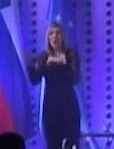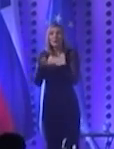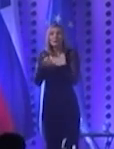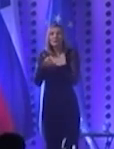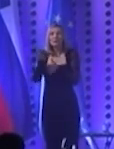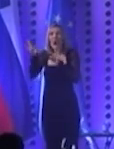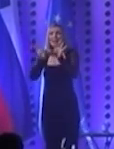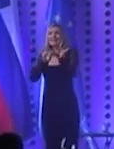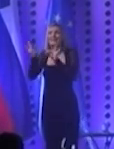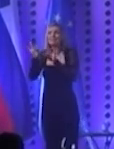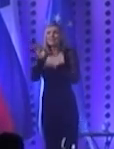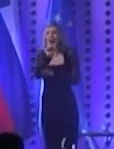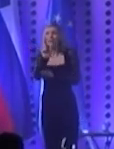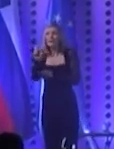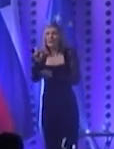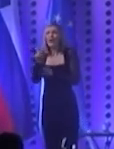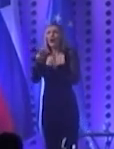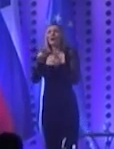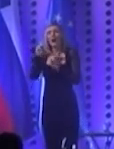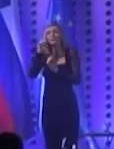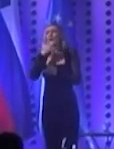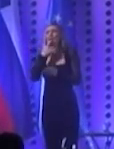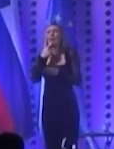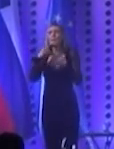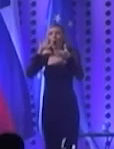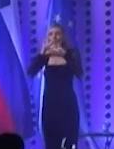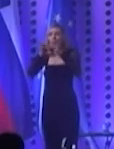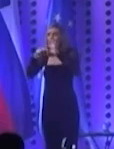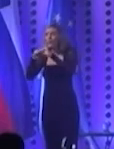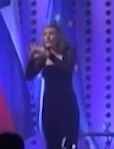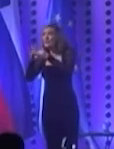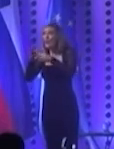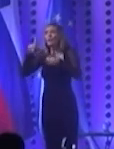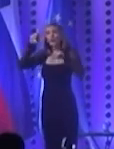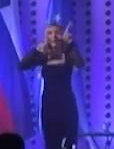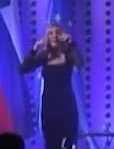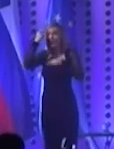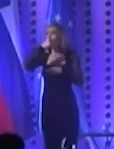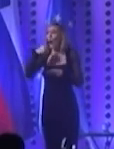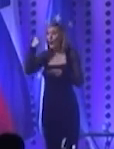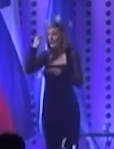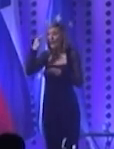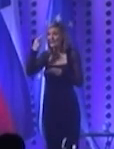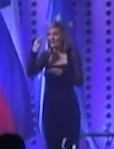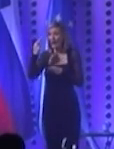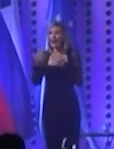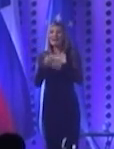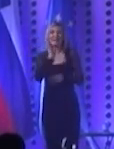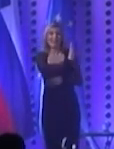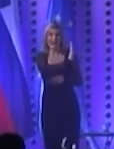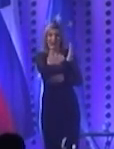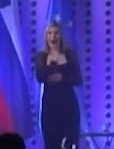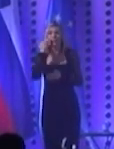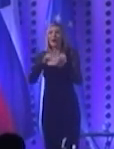izbira besede, kako zna vse skupaj lepo povezati, kakšna je obrazna mimika, Zame je bila in je še